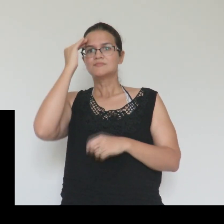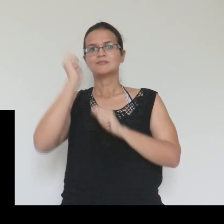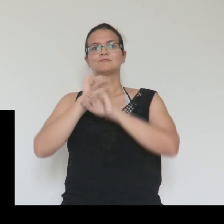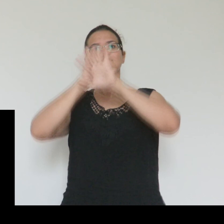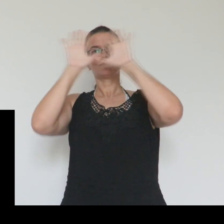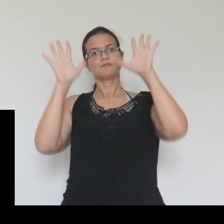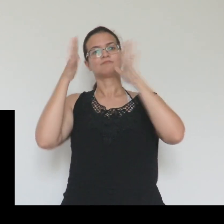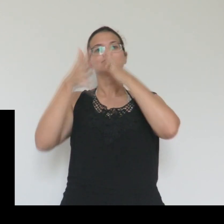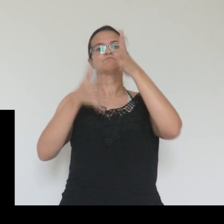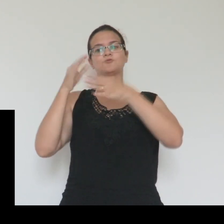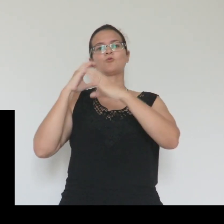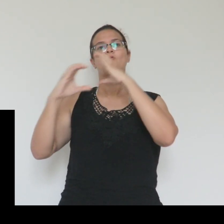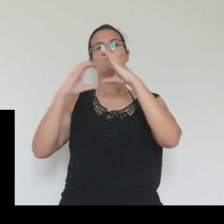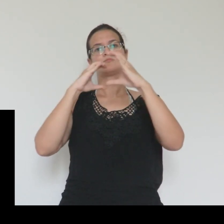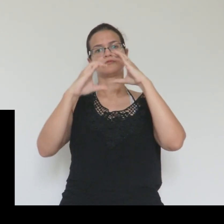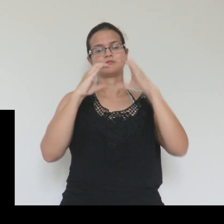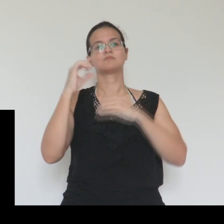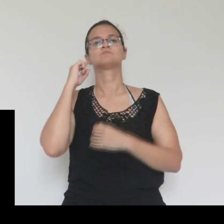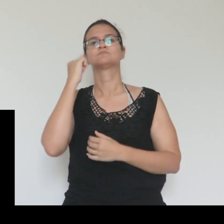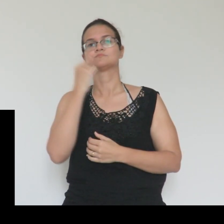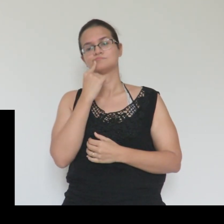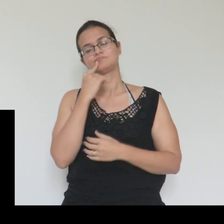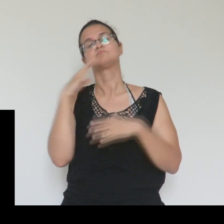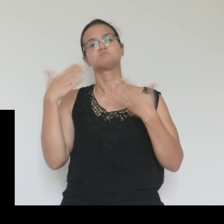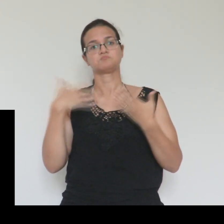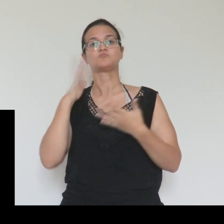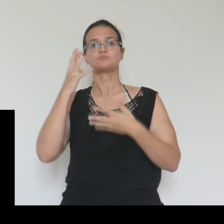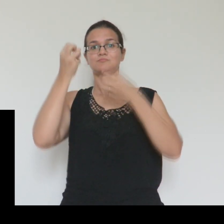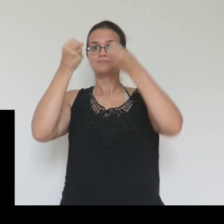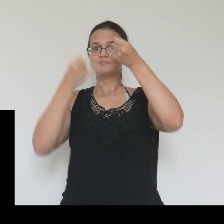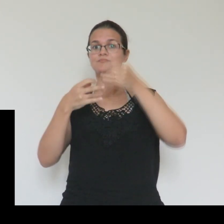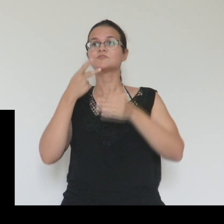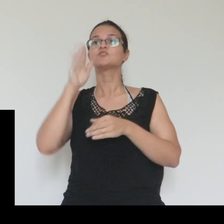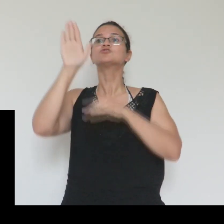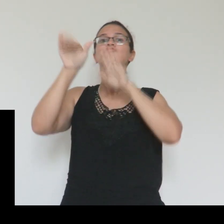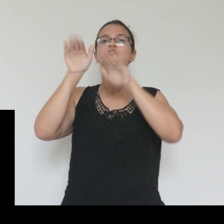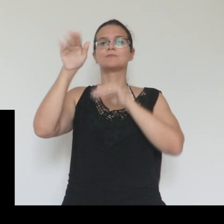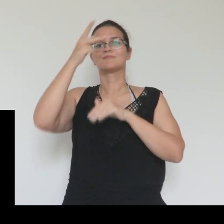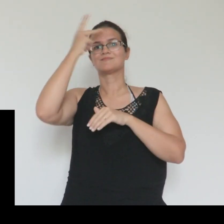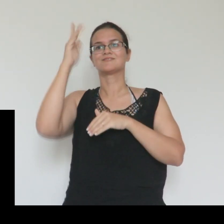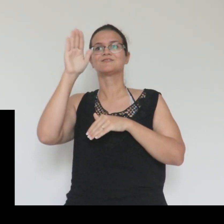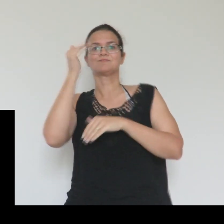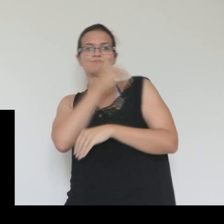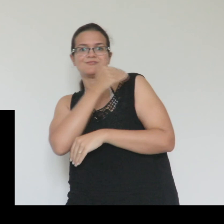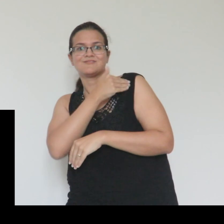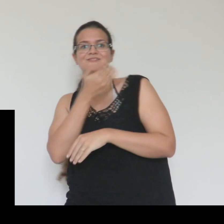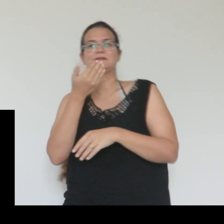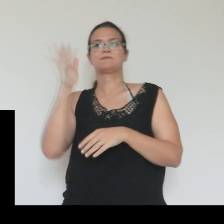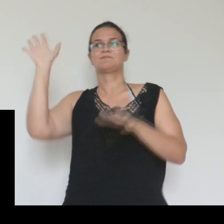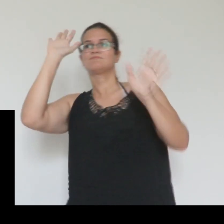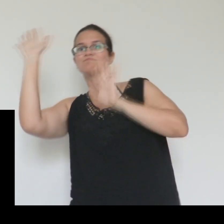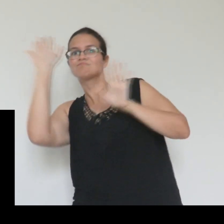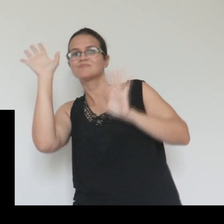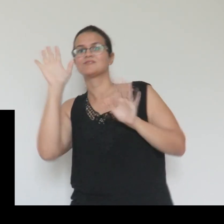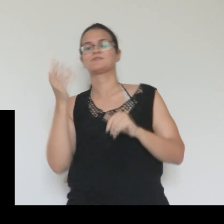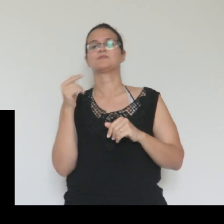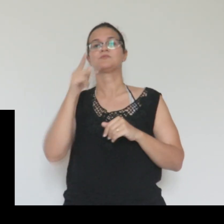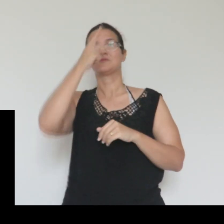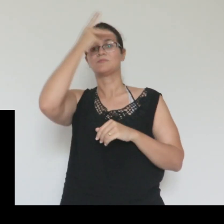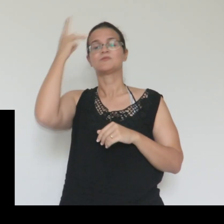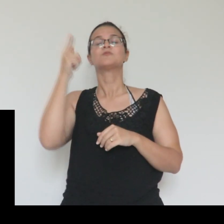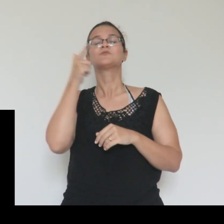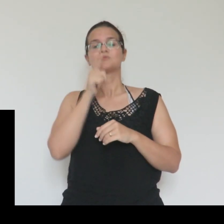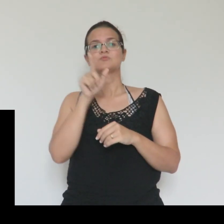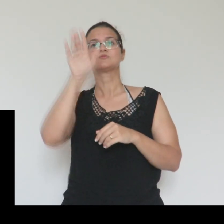toca levemente o corpo do surdo. E usar sinais em locais adequados. Então, tomar muito cuidado onde você está utilizando esses